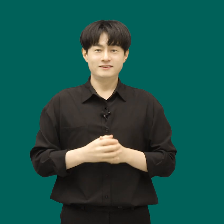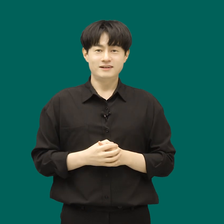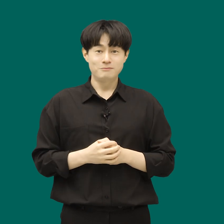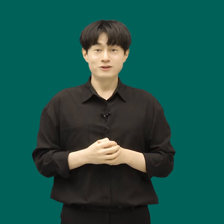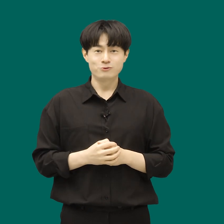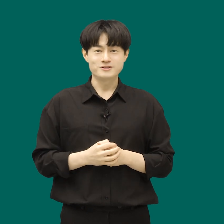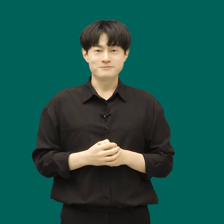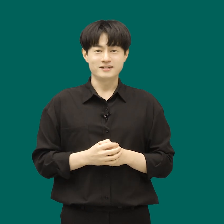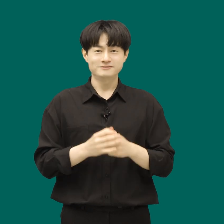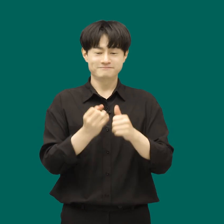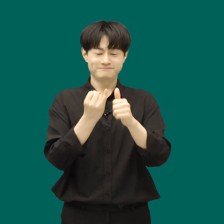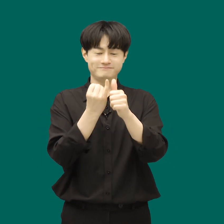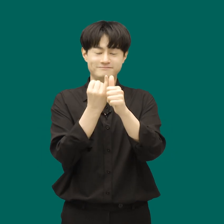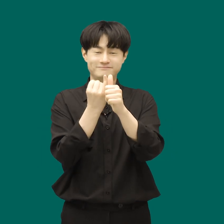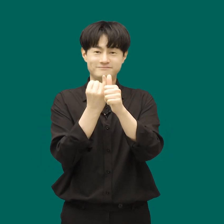한 번 더 해보겠습니다.